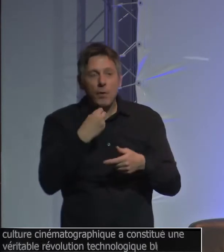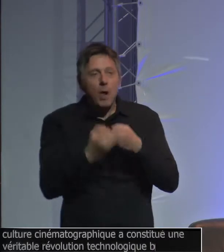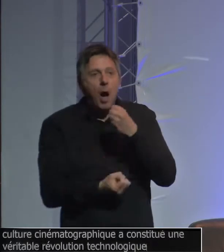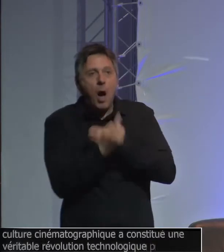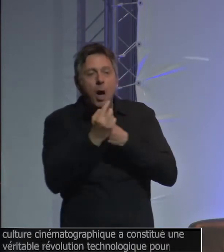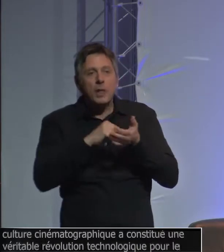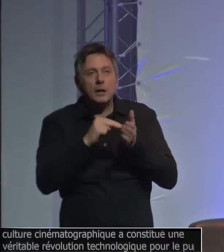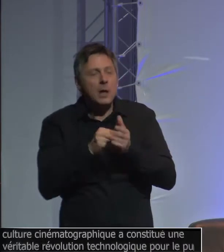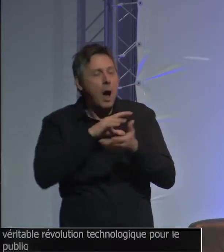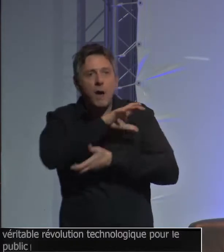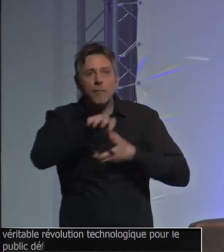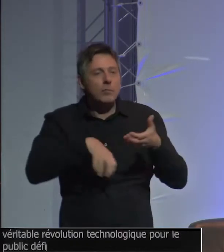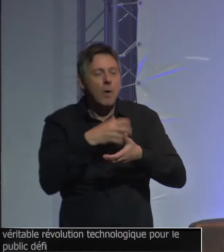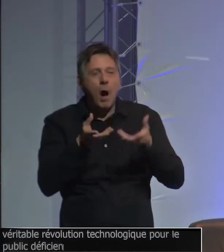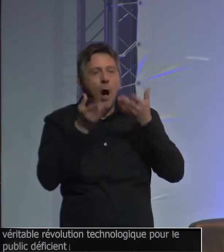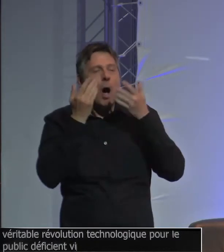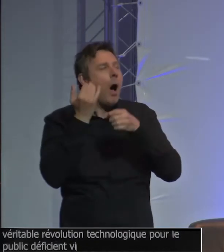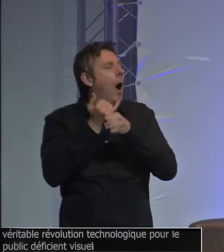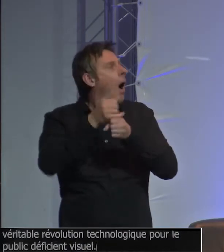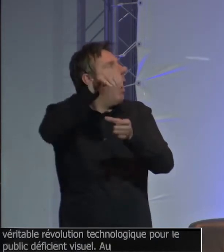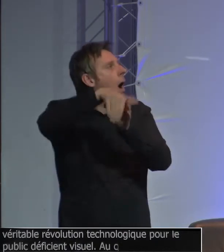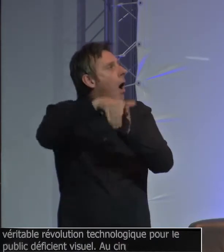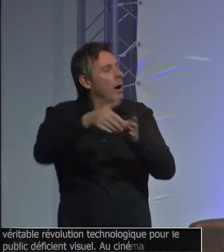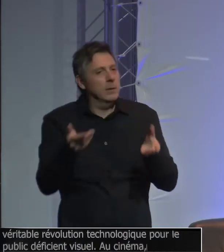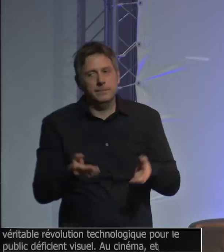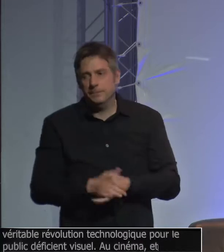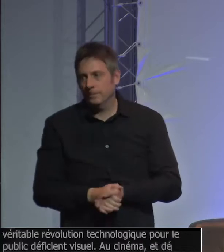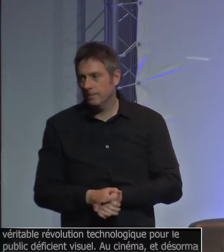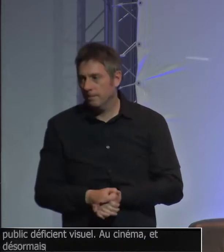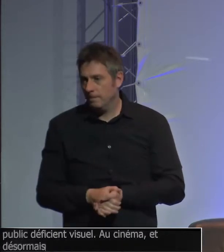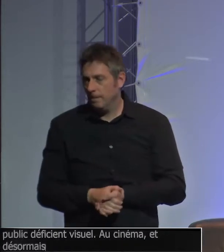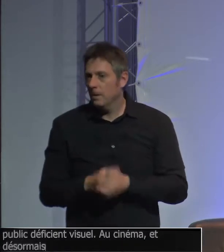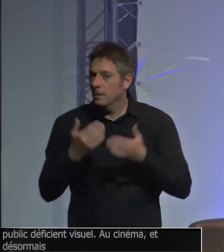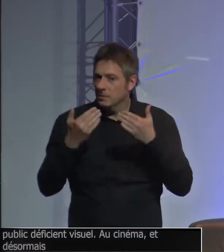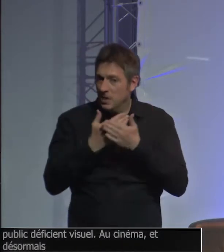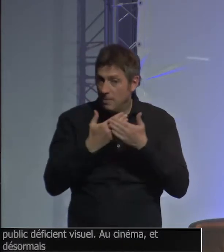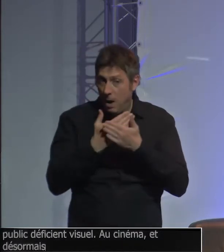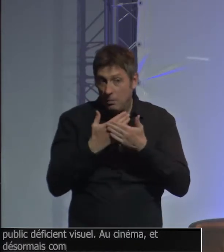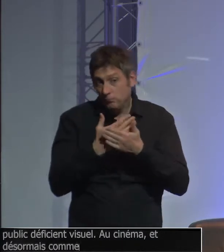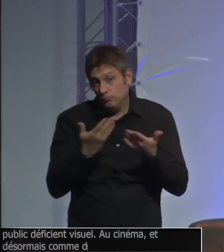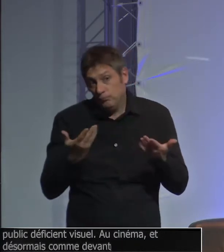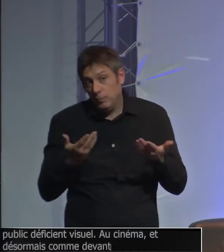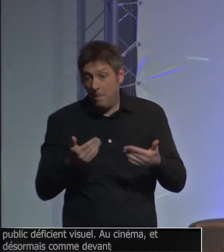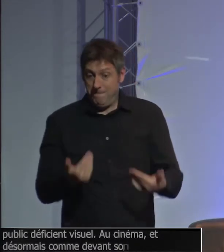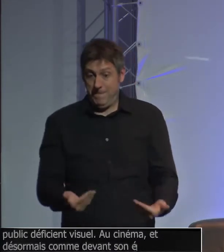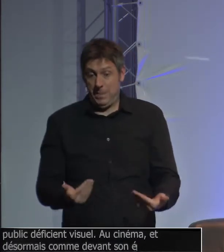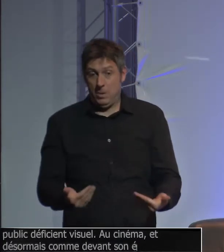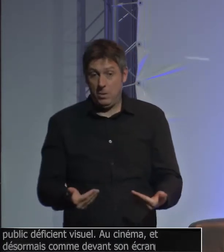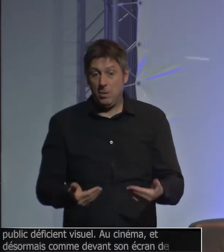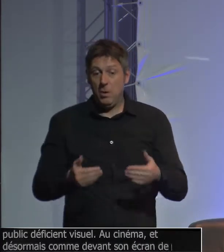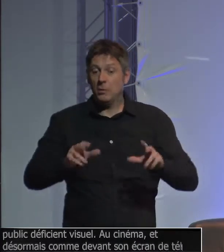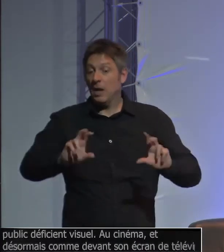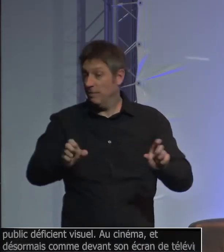visuel. Au cinéma, et désormais comme devant son écran